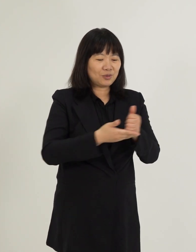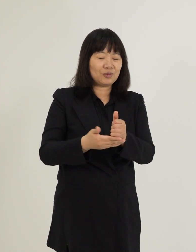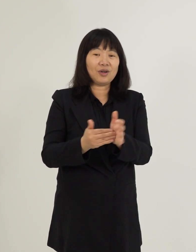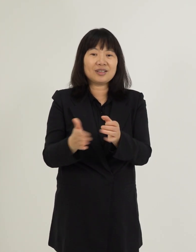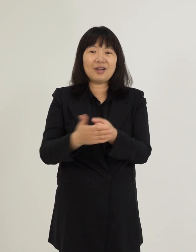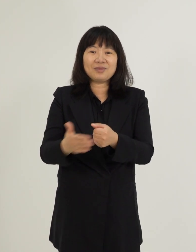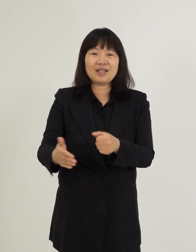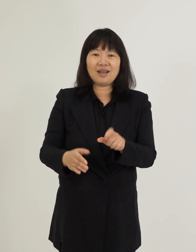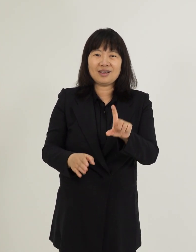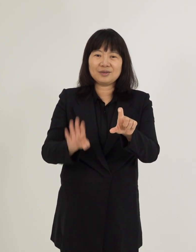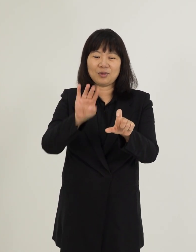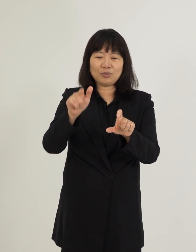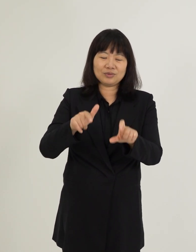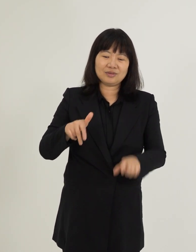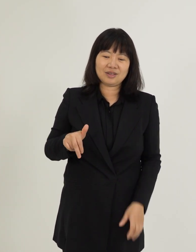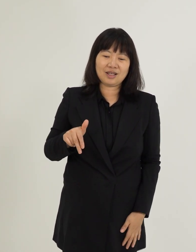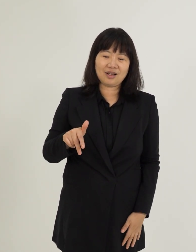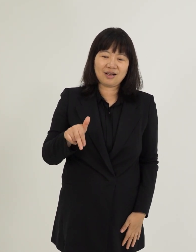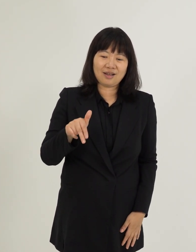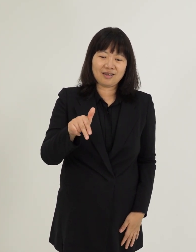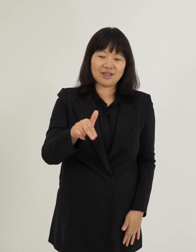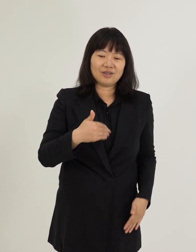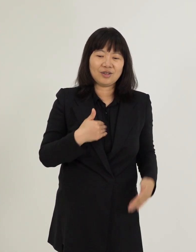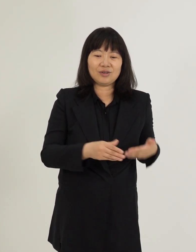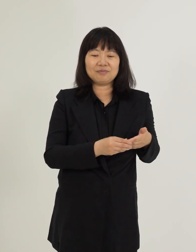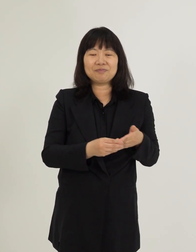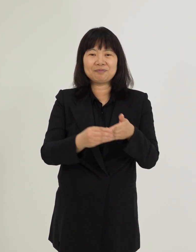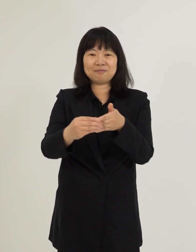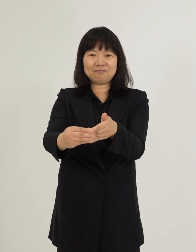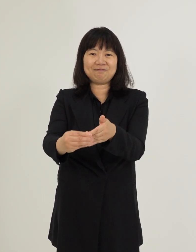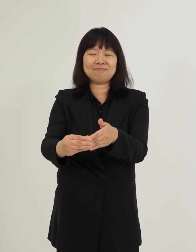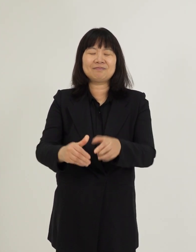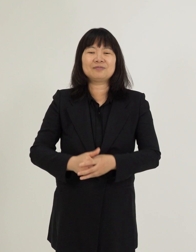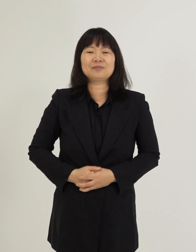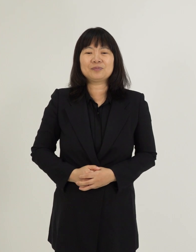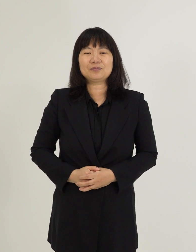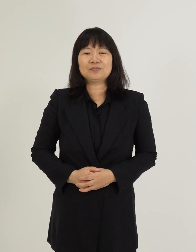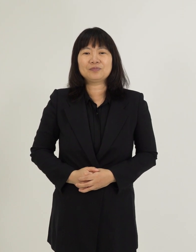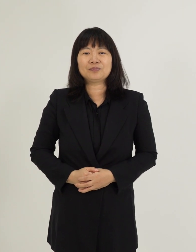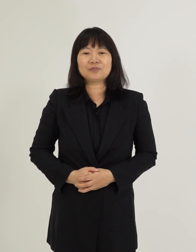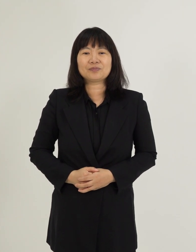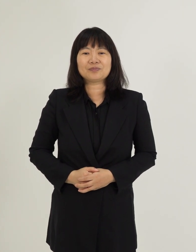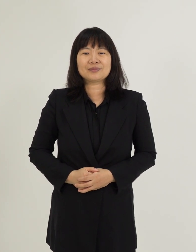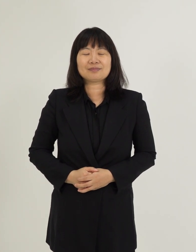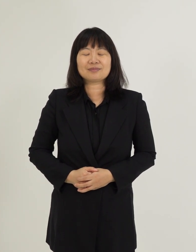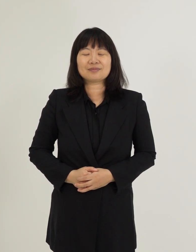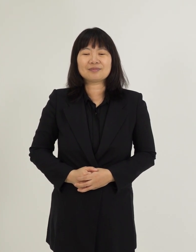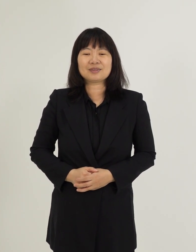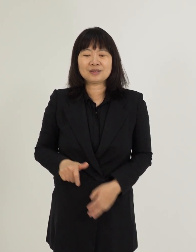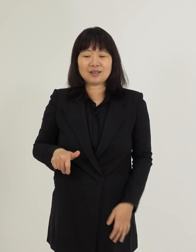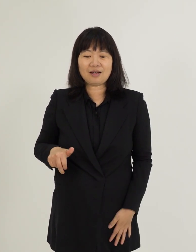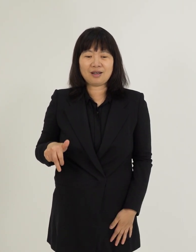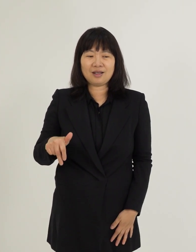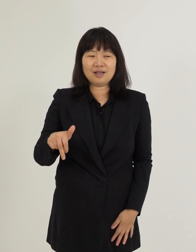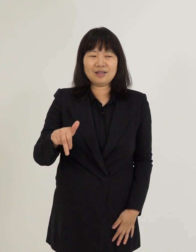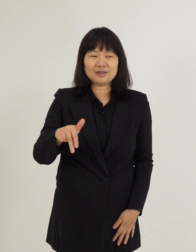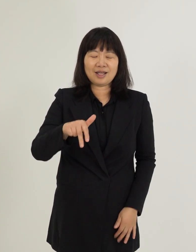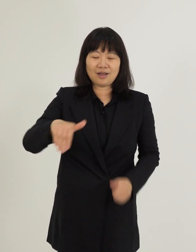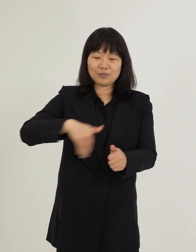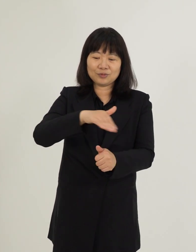한 15분 걸어서 저를 안내하더라고요. 근데 거리를 지나는데 거리 풍경이